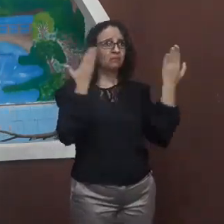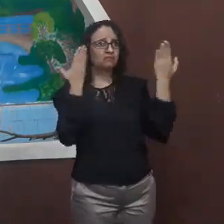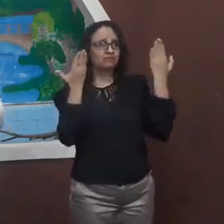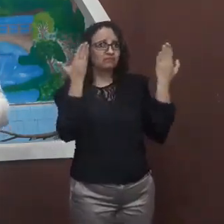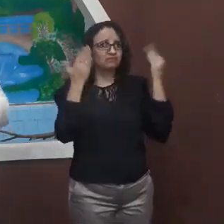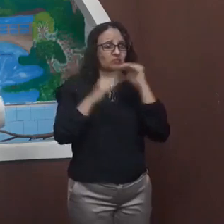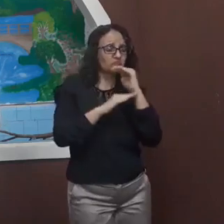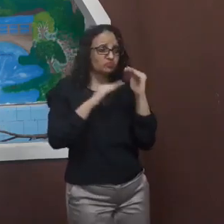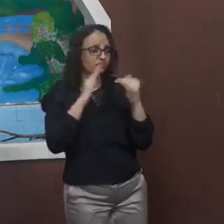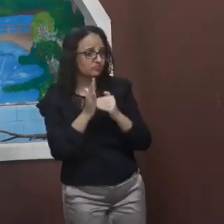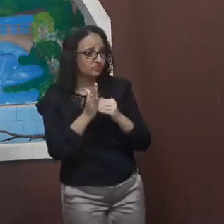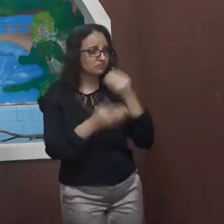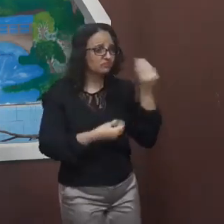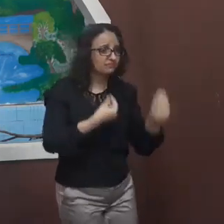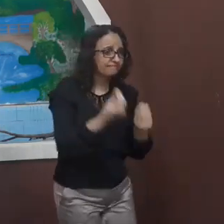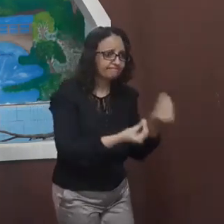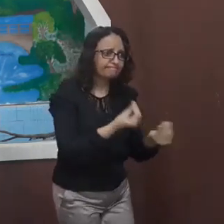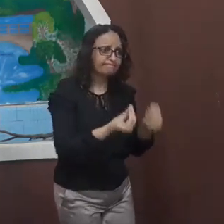Chega ao